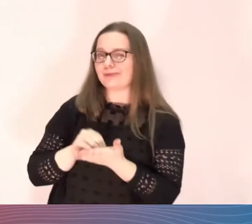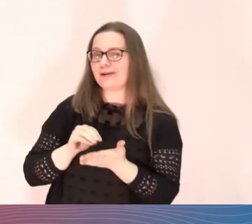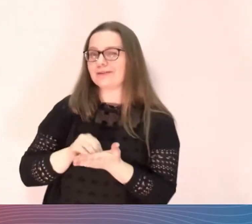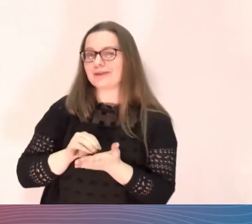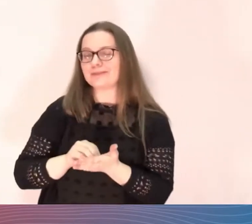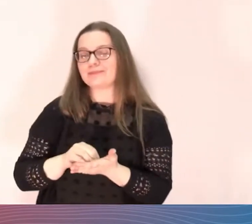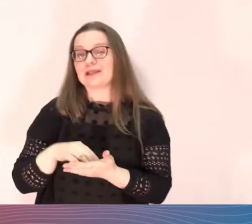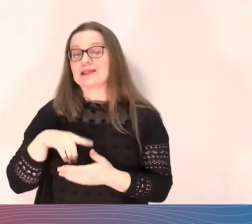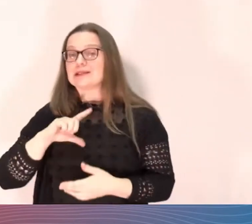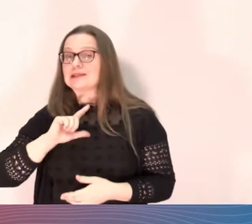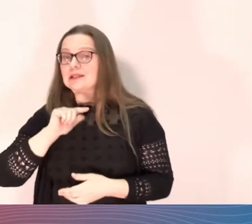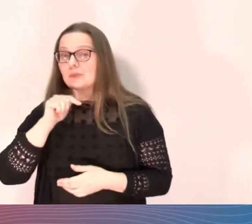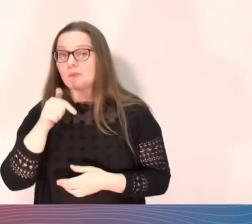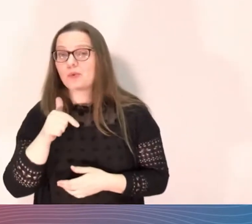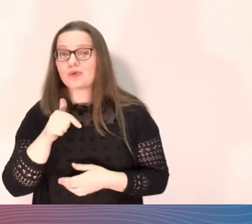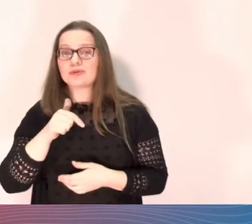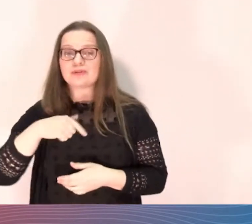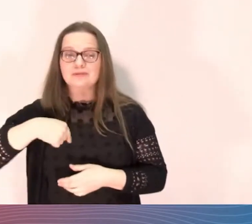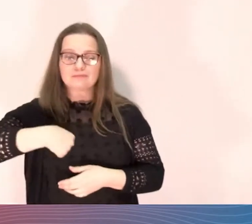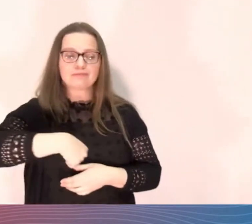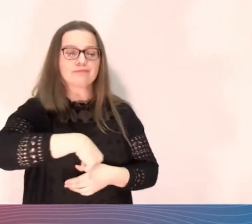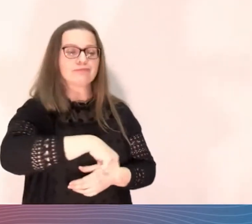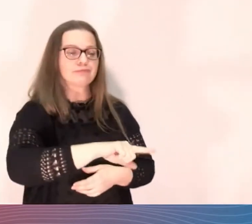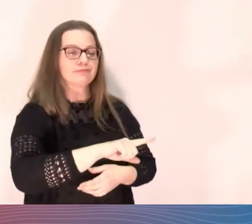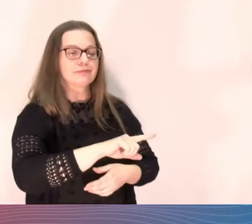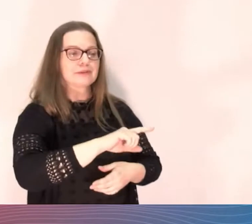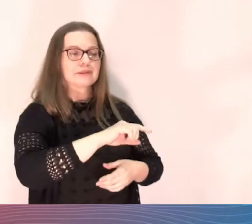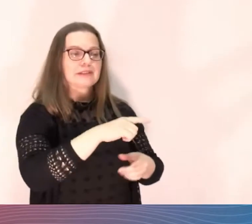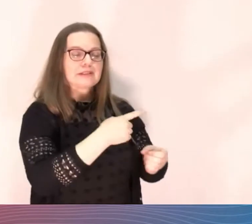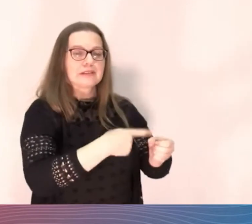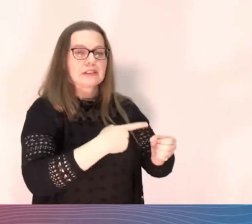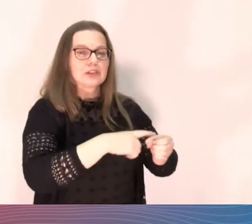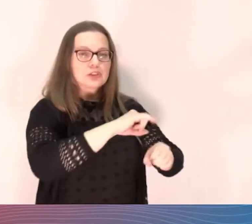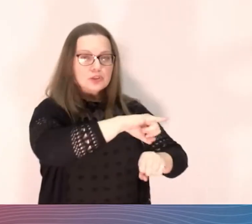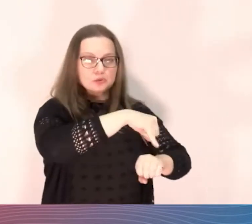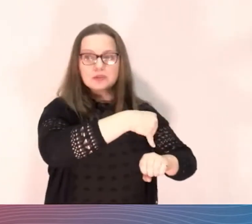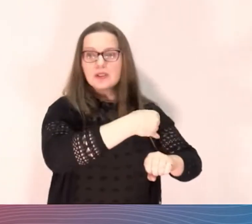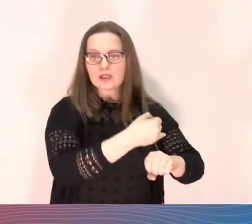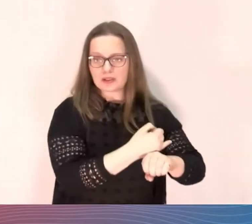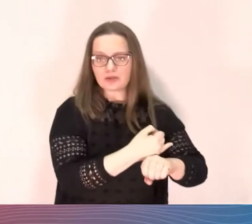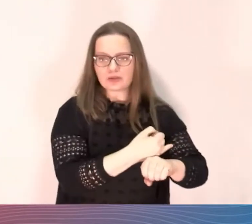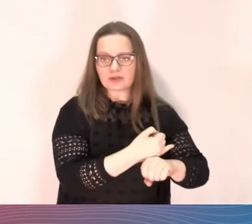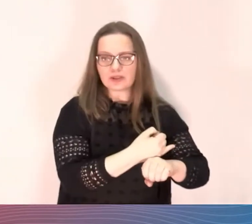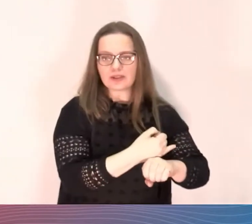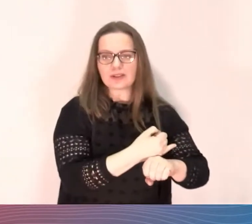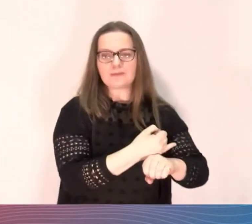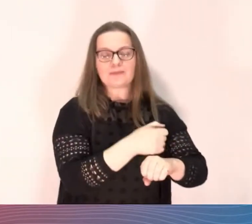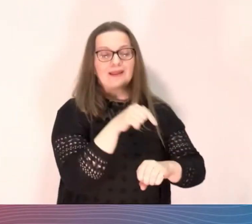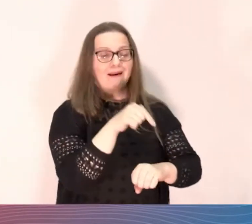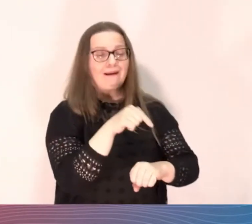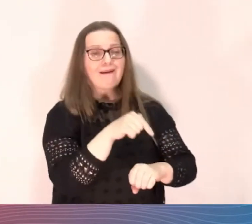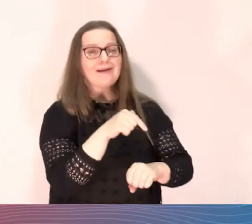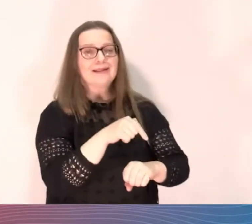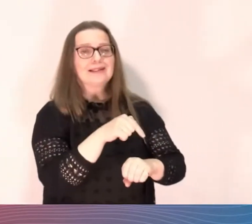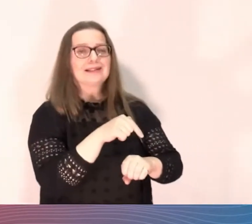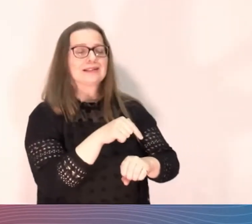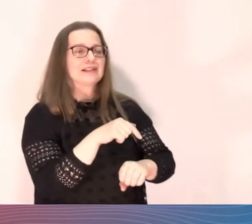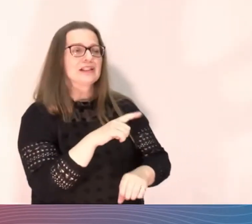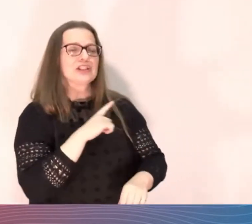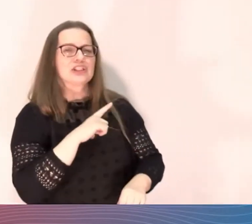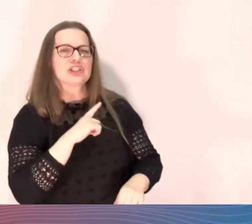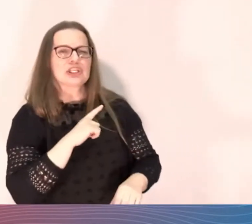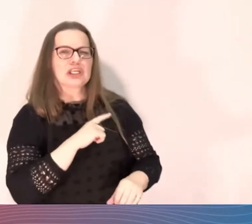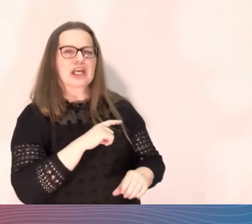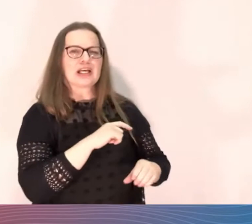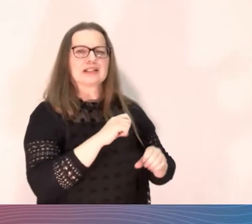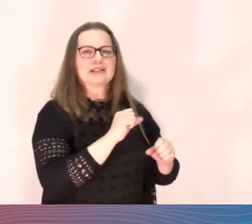Jerusalém para sofrer nas mãos dos principais sacerdotes, também dos anciãos do povo. Morreu